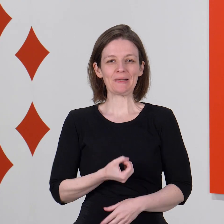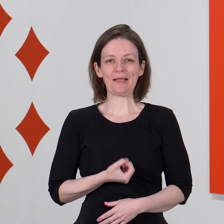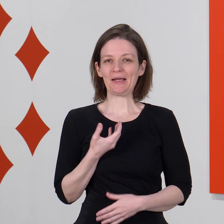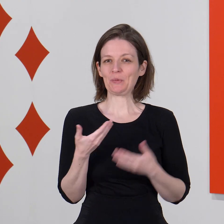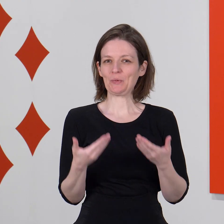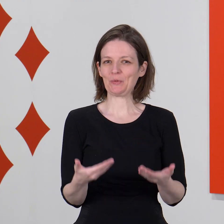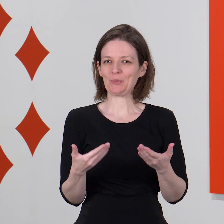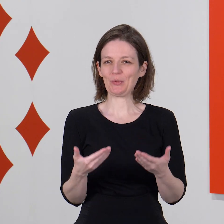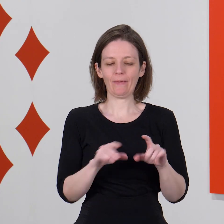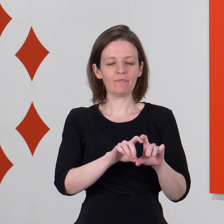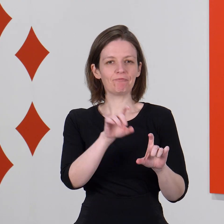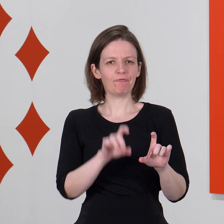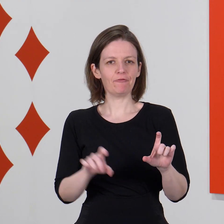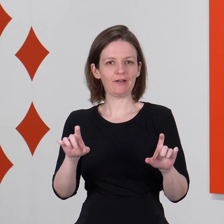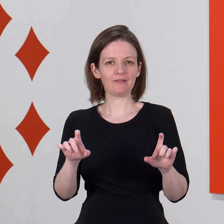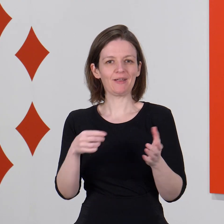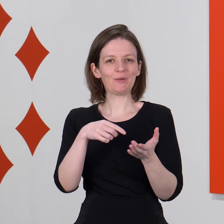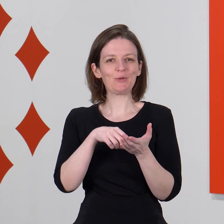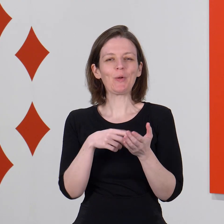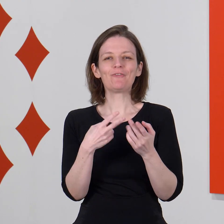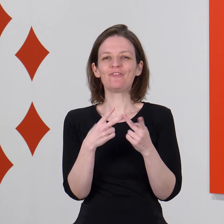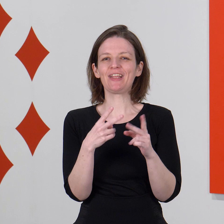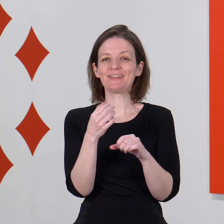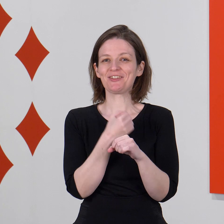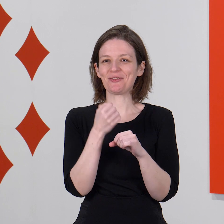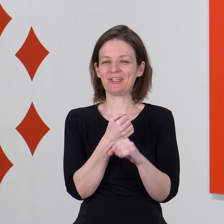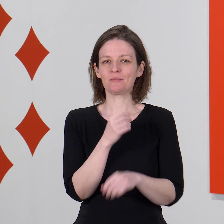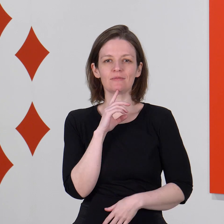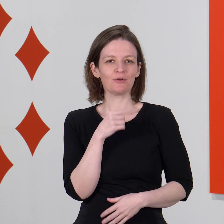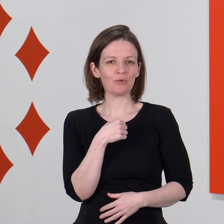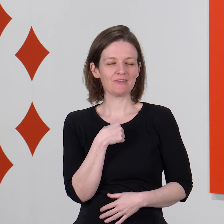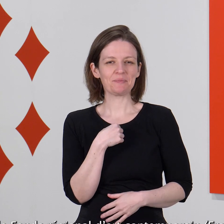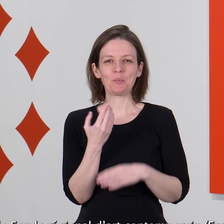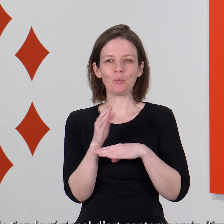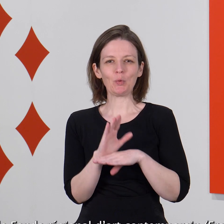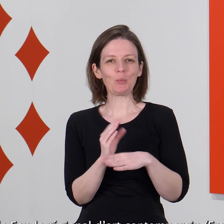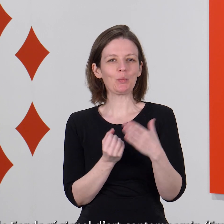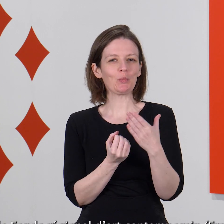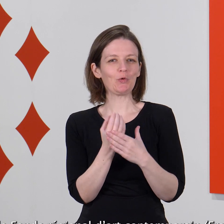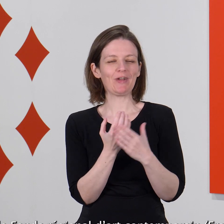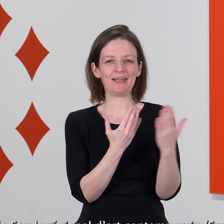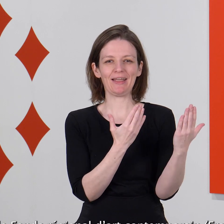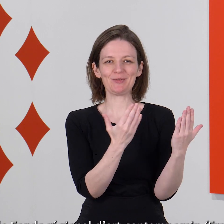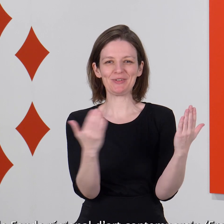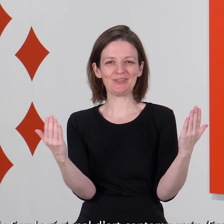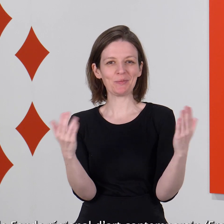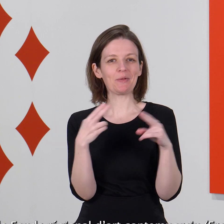Pour cette nouvelle exposition, intitulée C'est comme une carte à jouer, le Fonds régional d'art contemporain